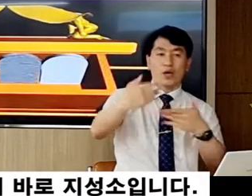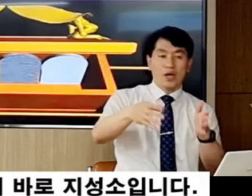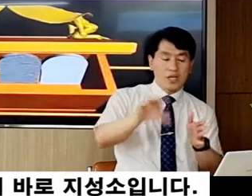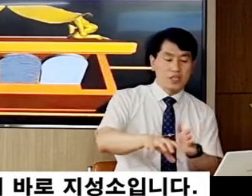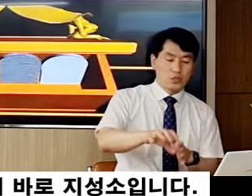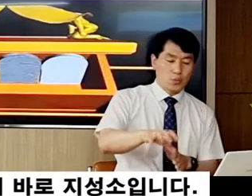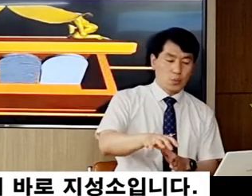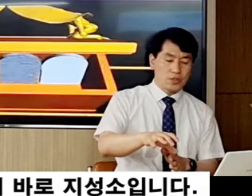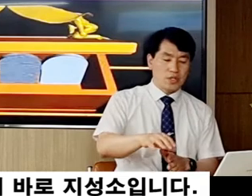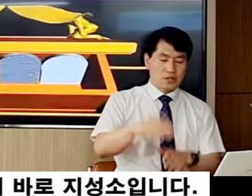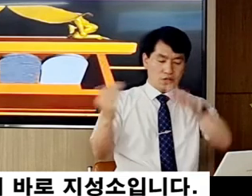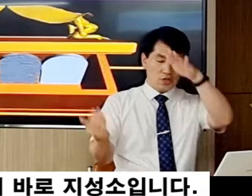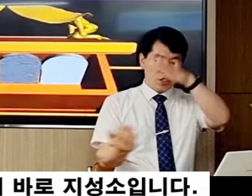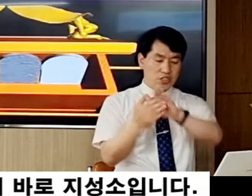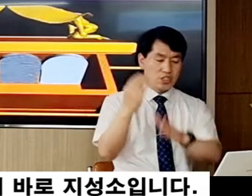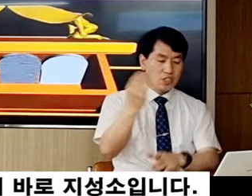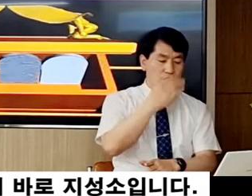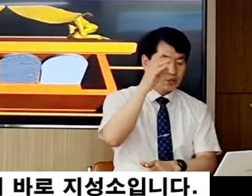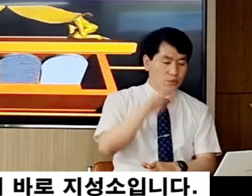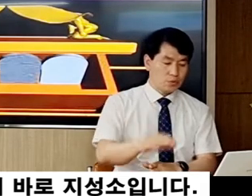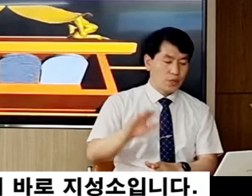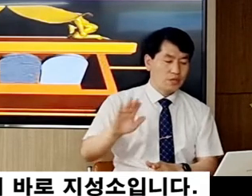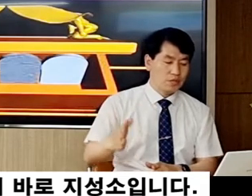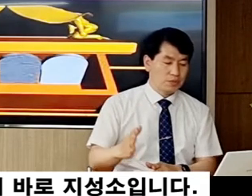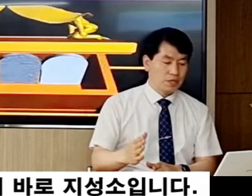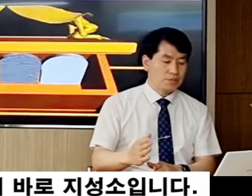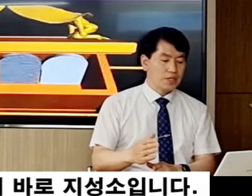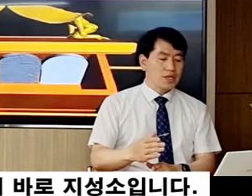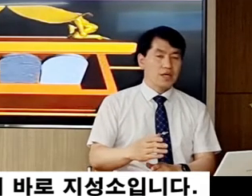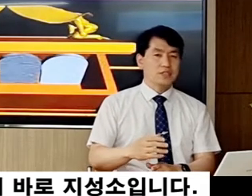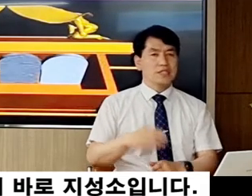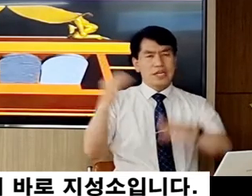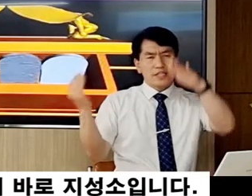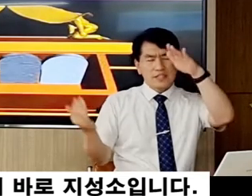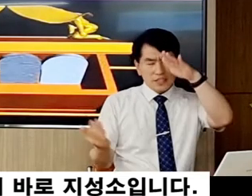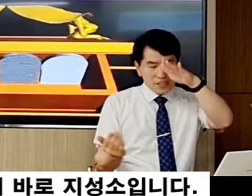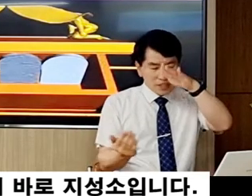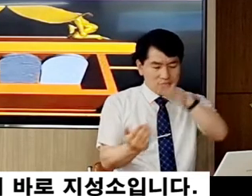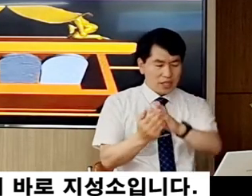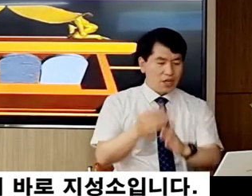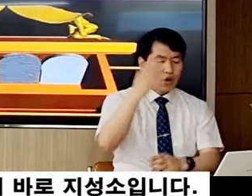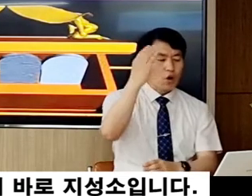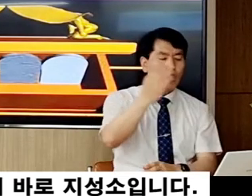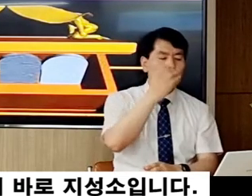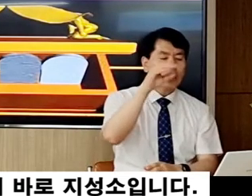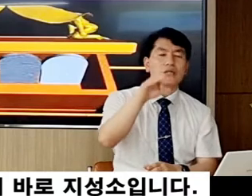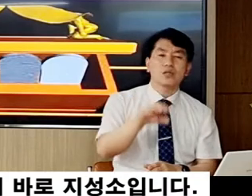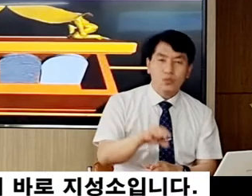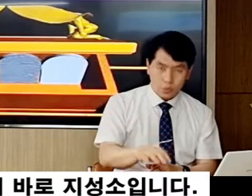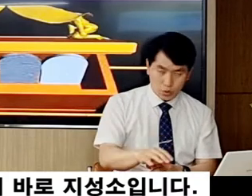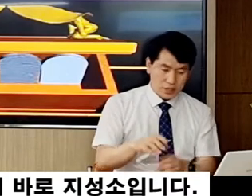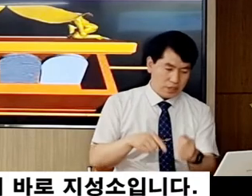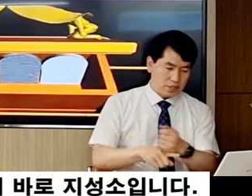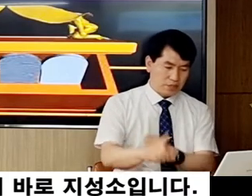법궤가 있는 곳에서 지성소가 됩니다. 그러니까 지극히 거룩한 곳이라는